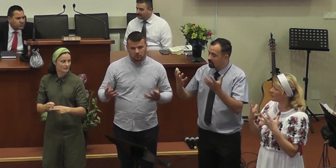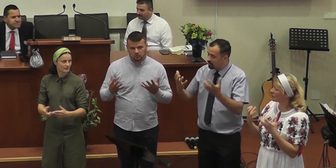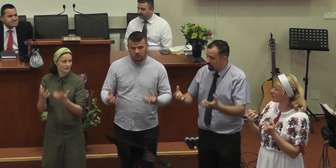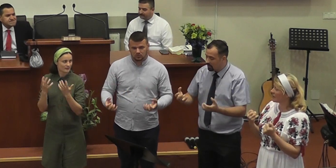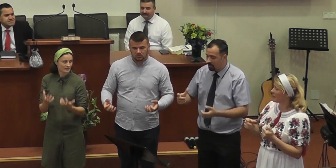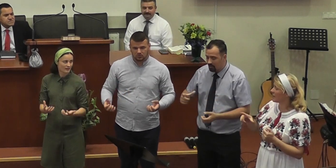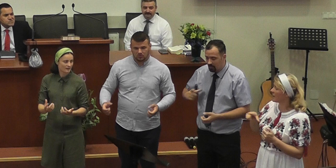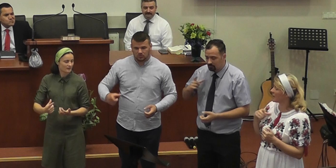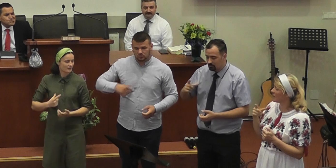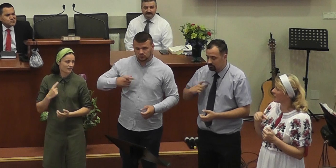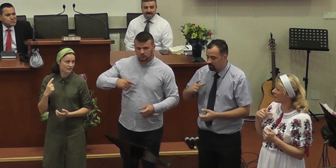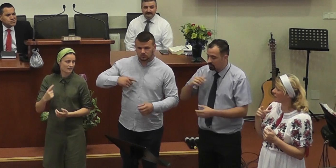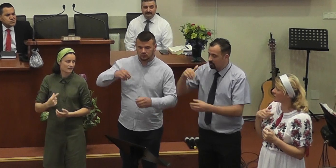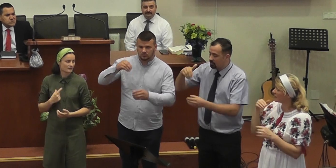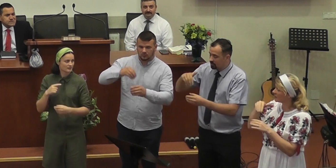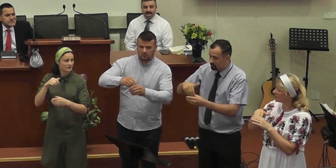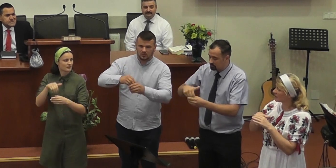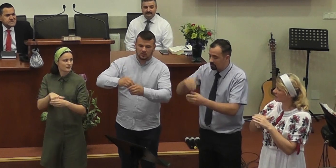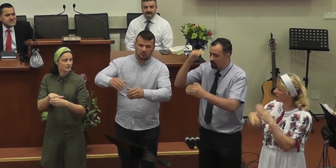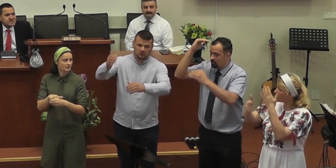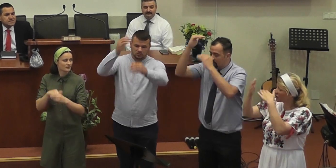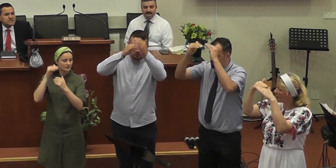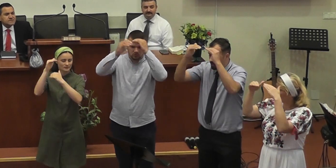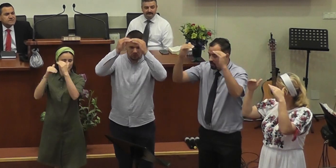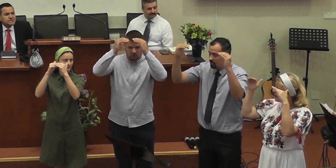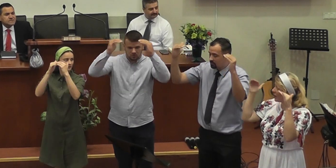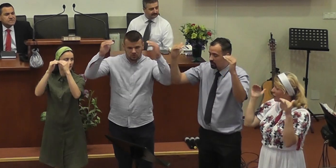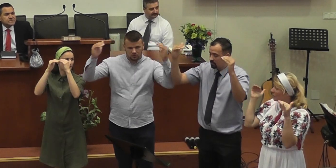Sfânt ce ești în ceruri,